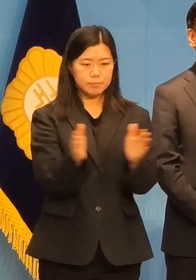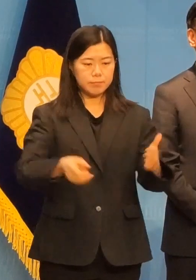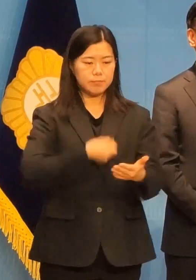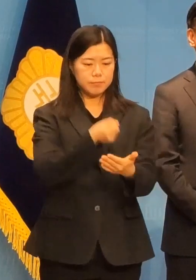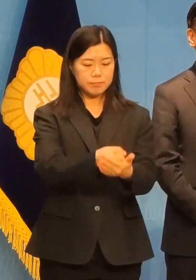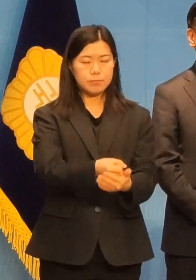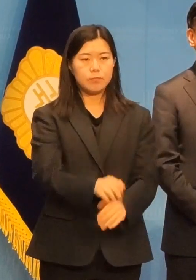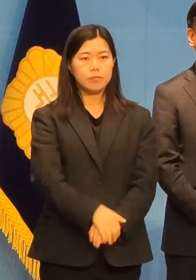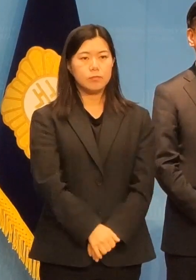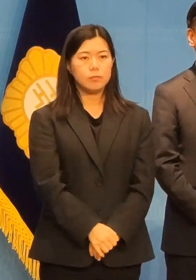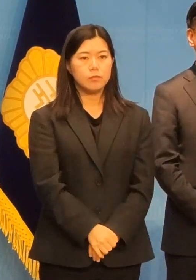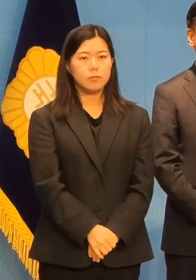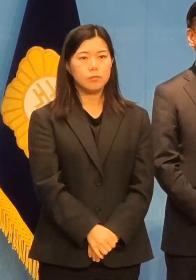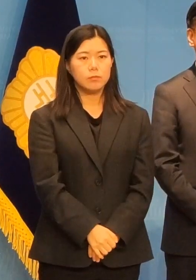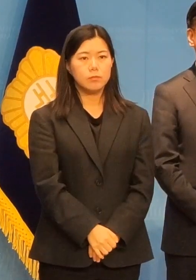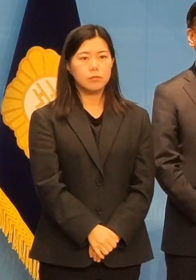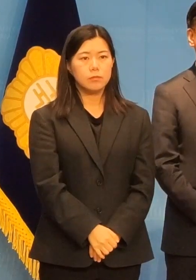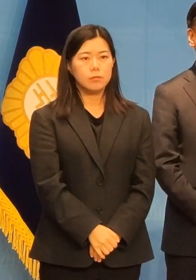결정했습니다.